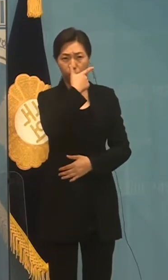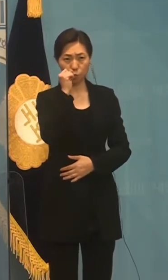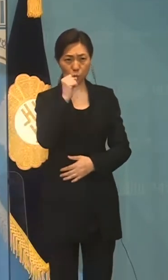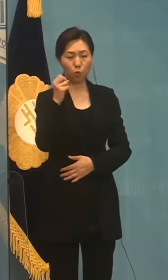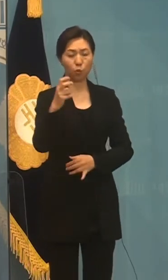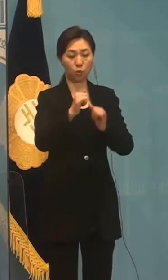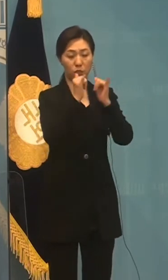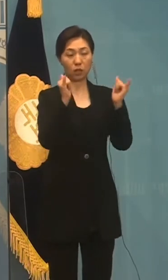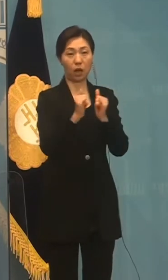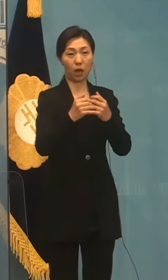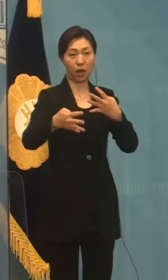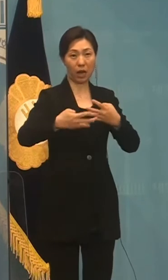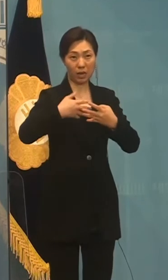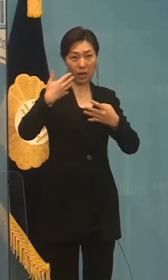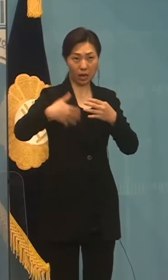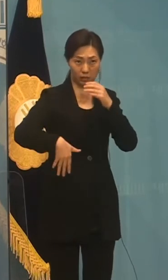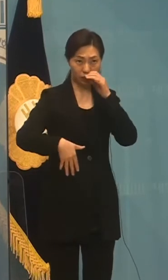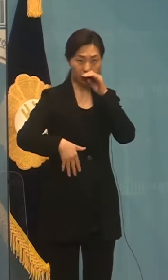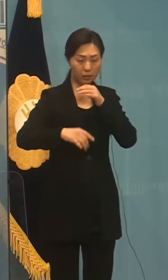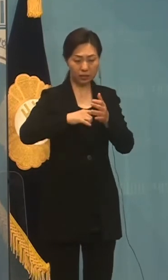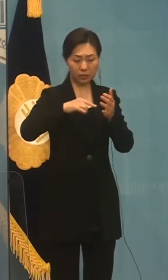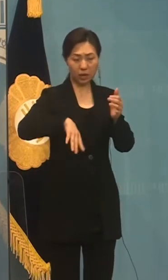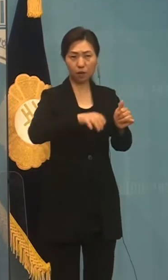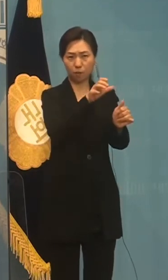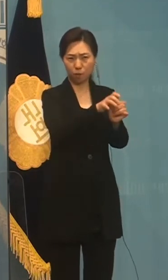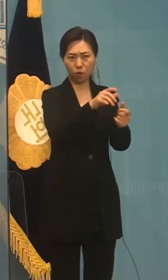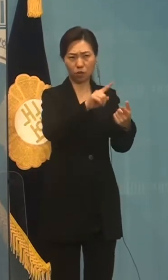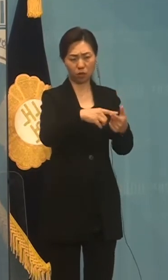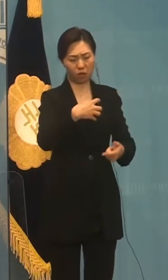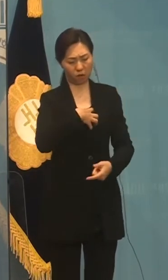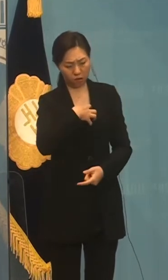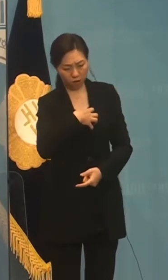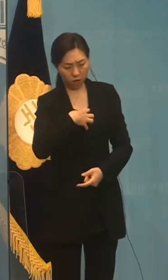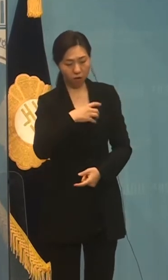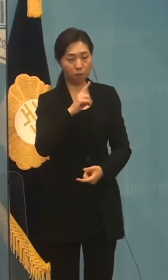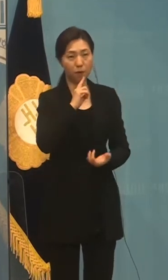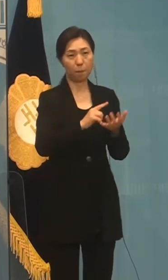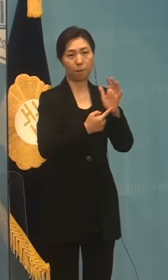없는 과세 추진에 대해서 많은 우려를 표해왔습니다.